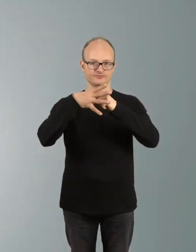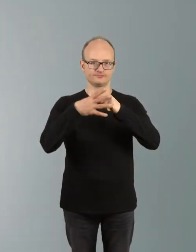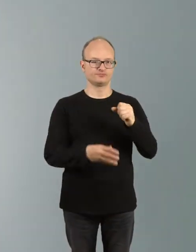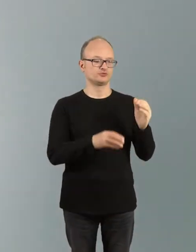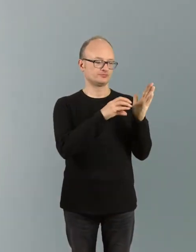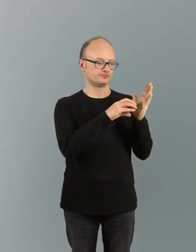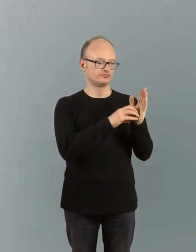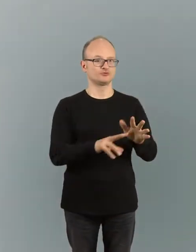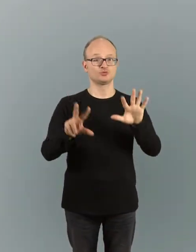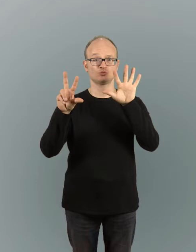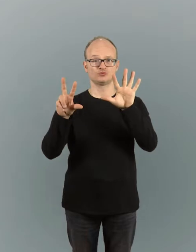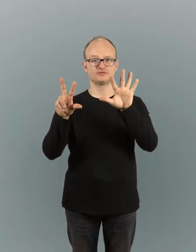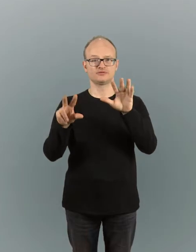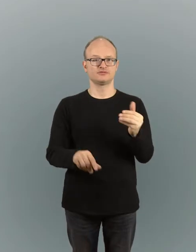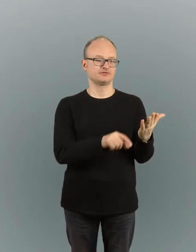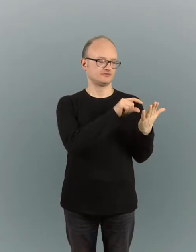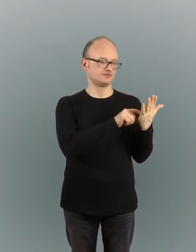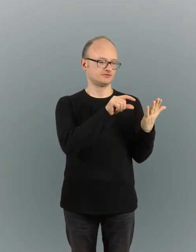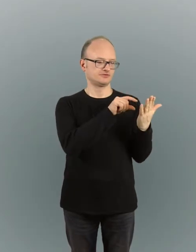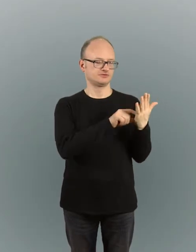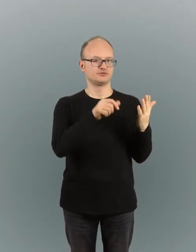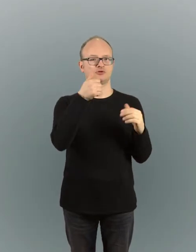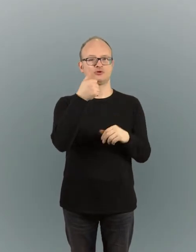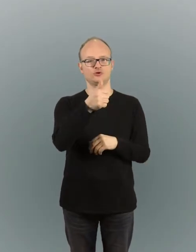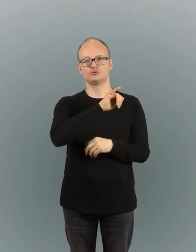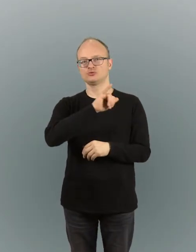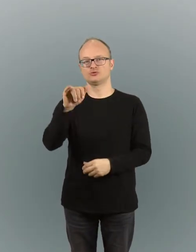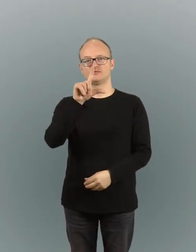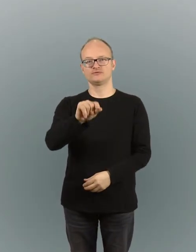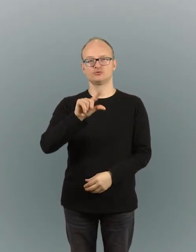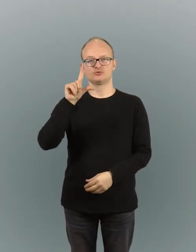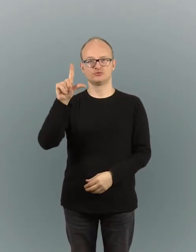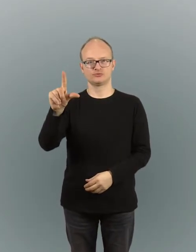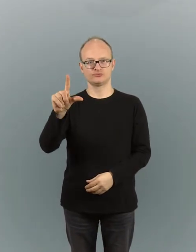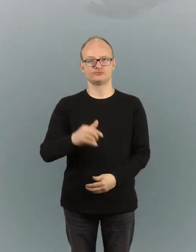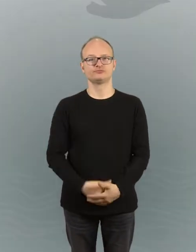Genèse, chapitre 8, versets 1 à 22.